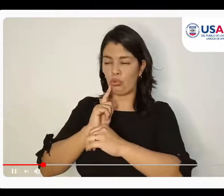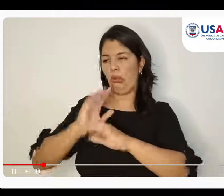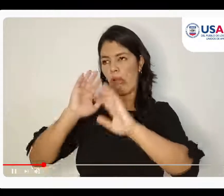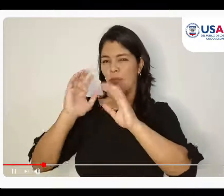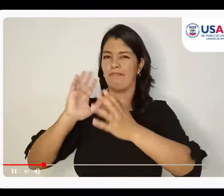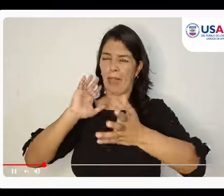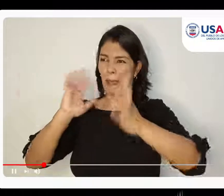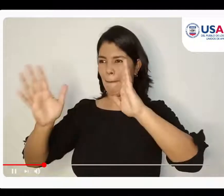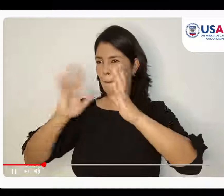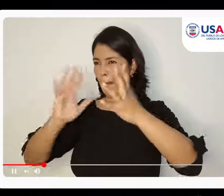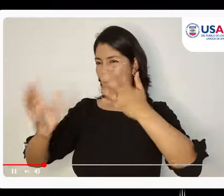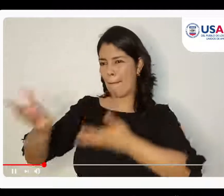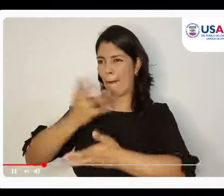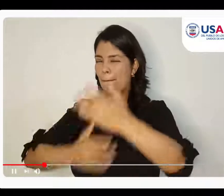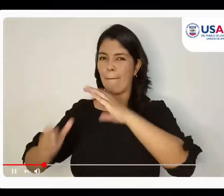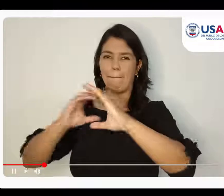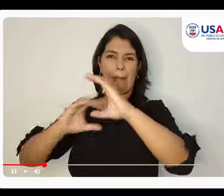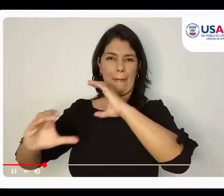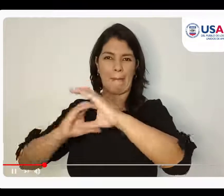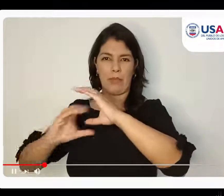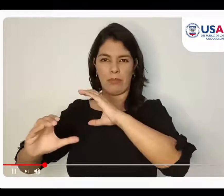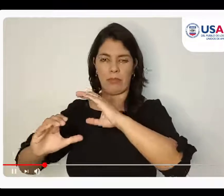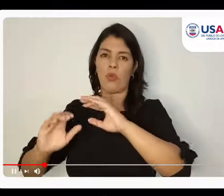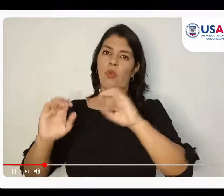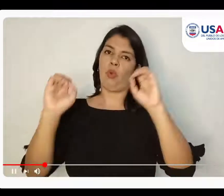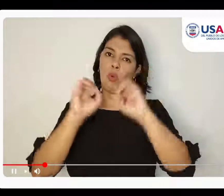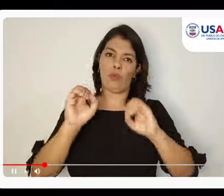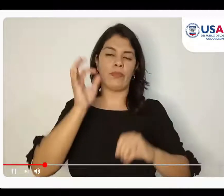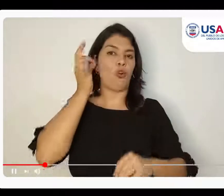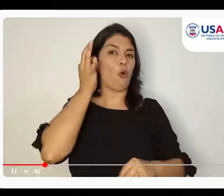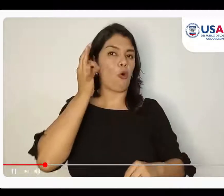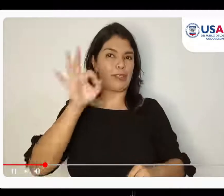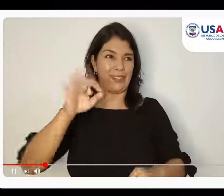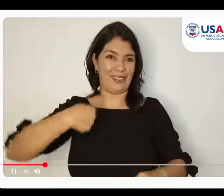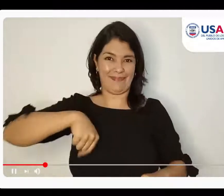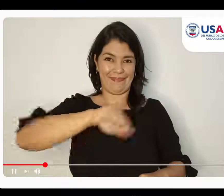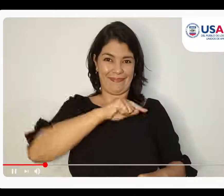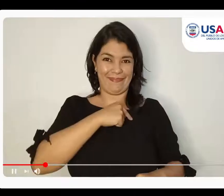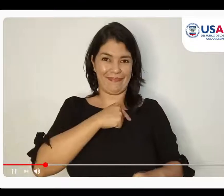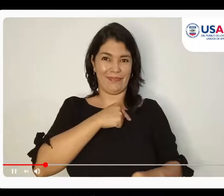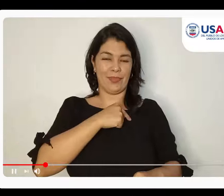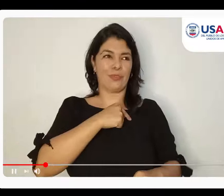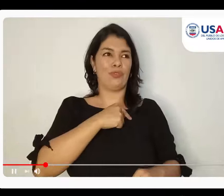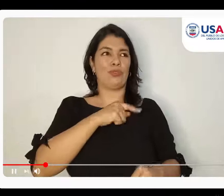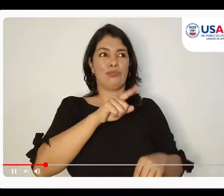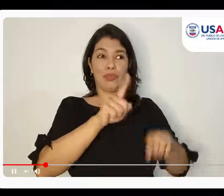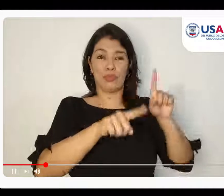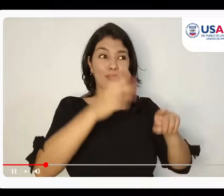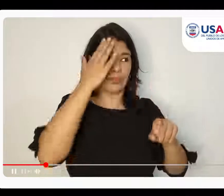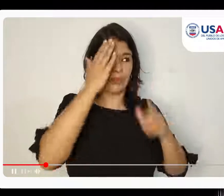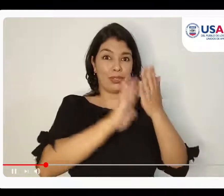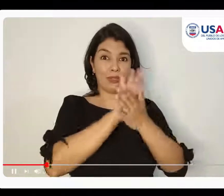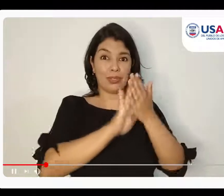ellos y también entre esta comunidad y la comunidad oyente, que somos nosotros los